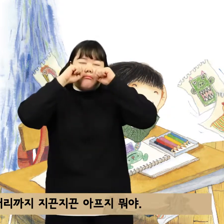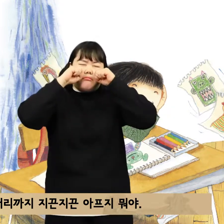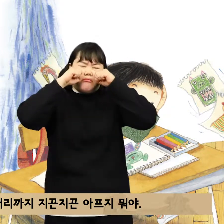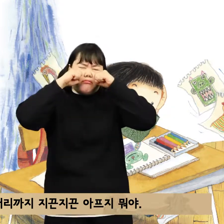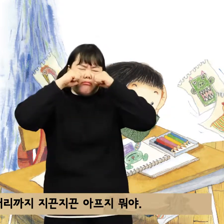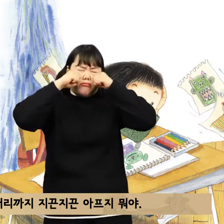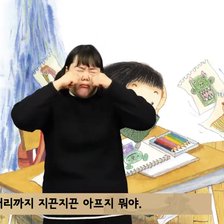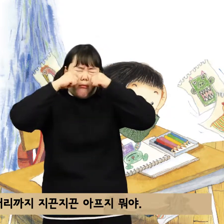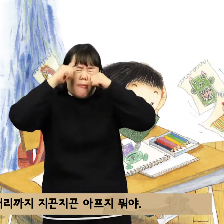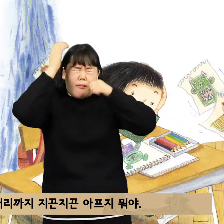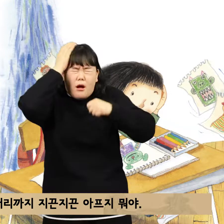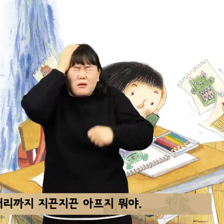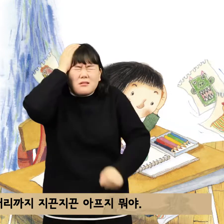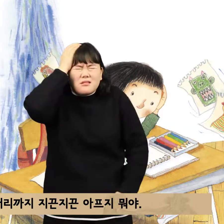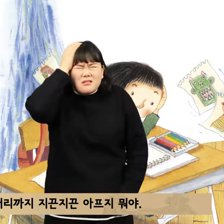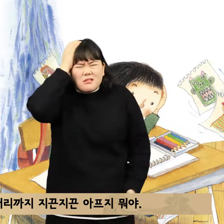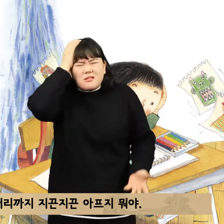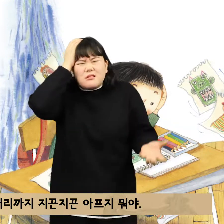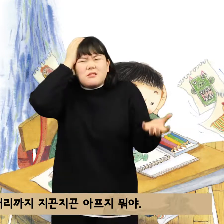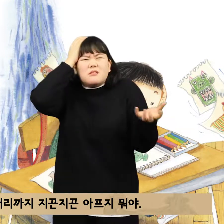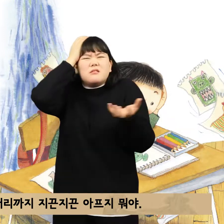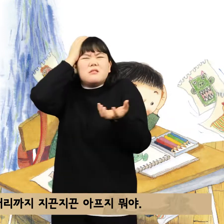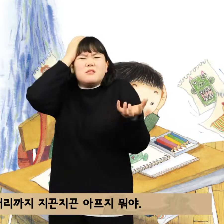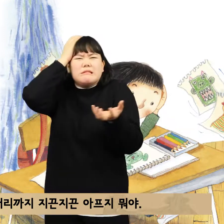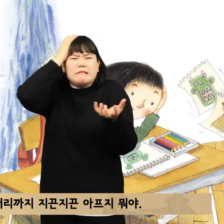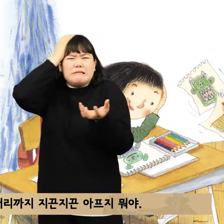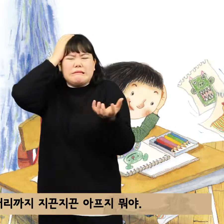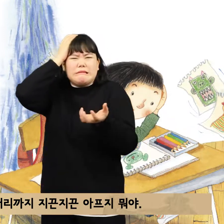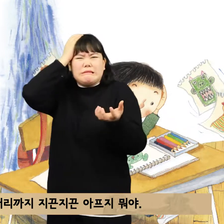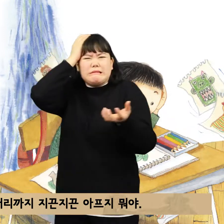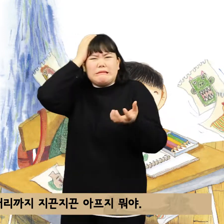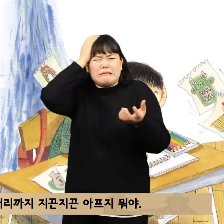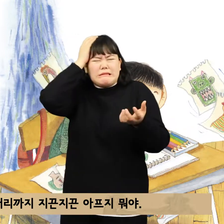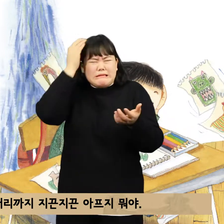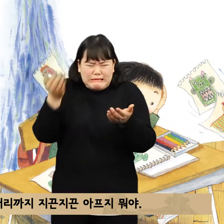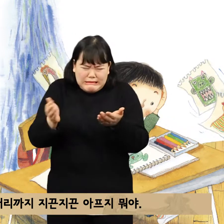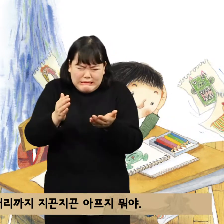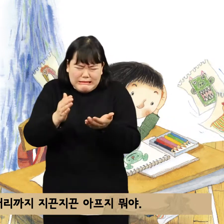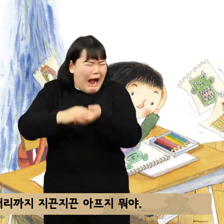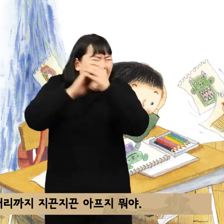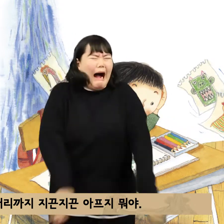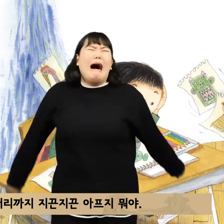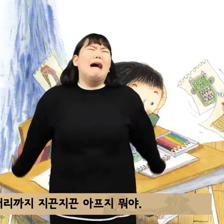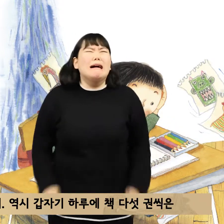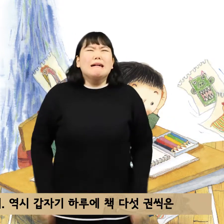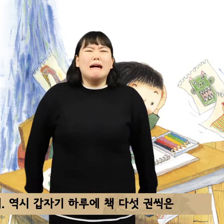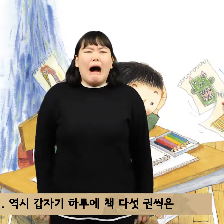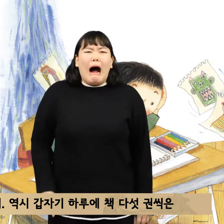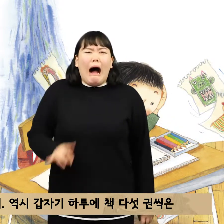졸음을 참으려니 머리까지 지끈지끈 아프지 뭐야?